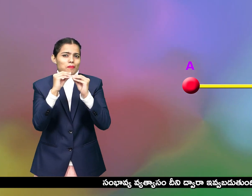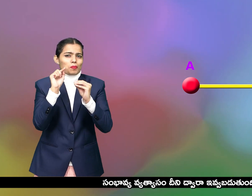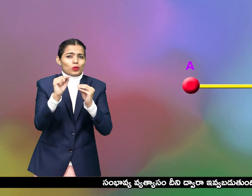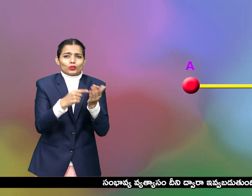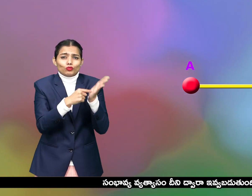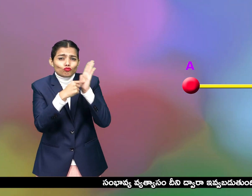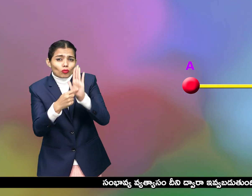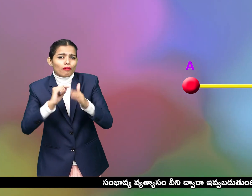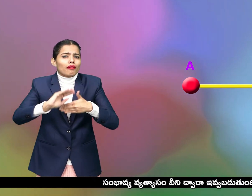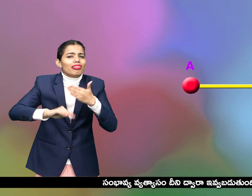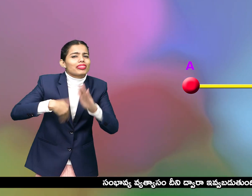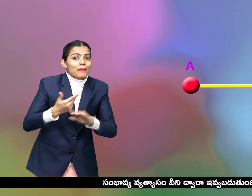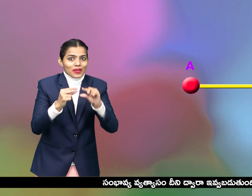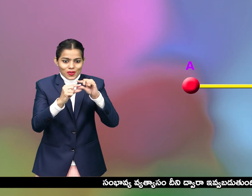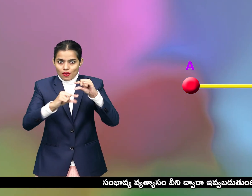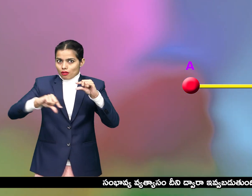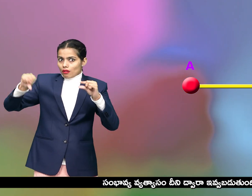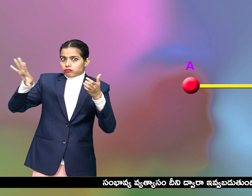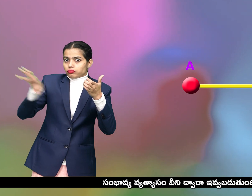వ్యత్యాసం దీని ద్వారా ఇవ్వబడుతుంది.